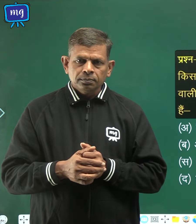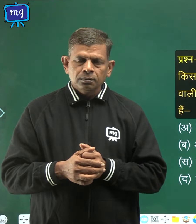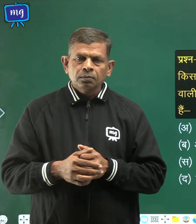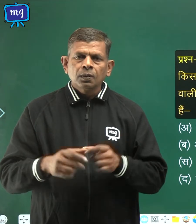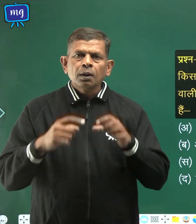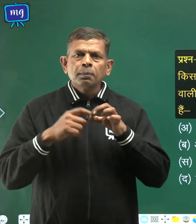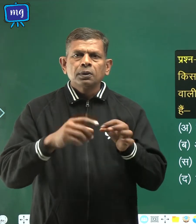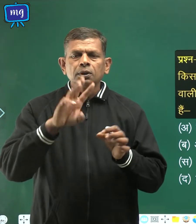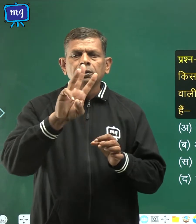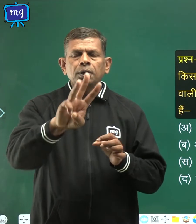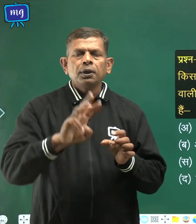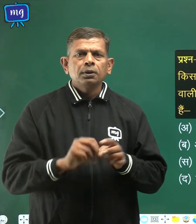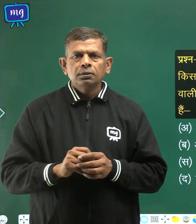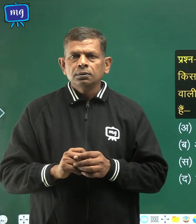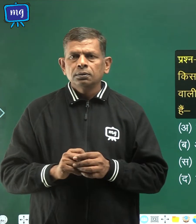प्रश्न 3,